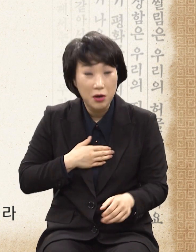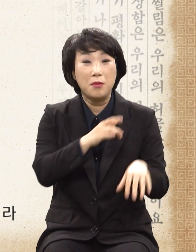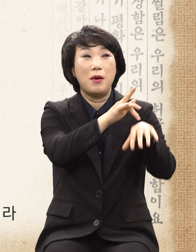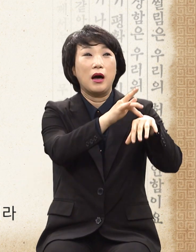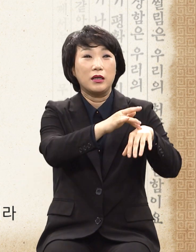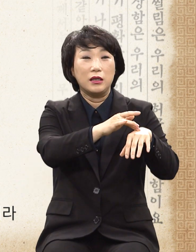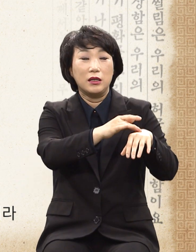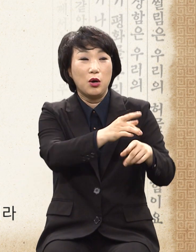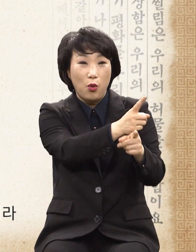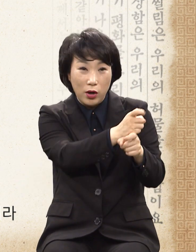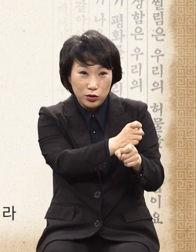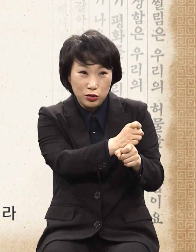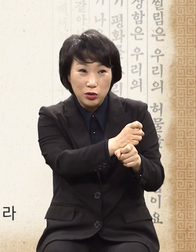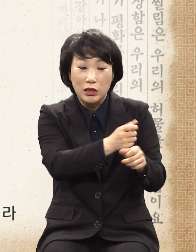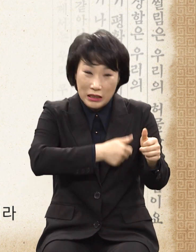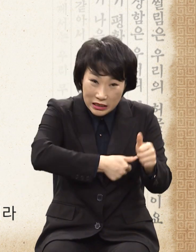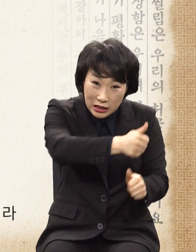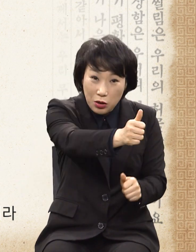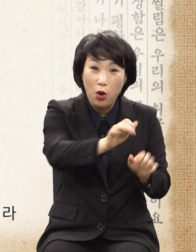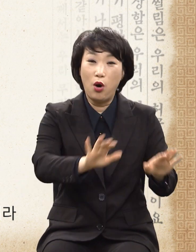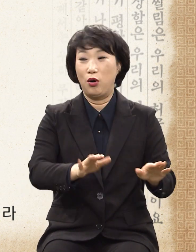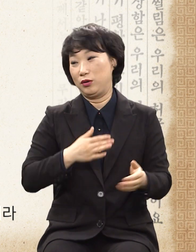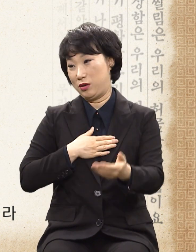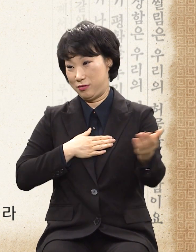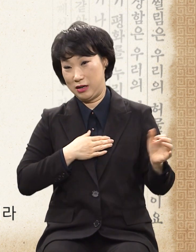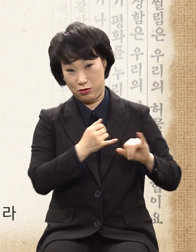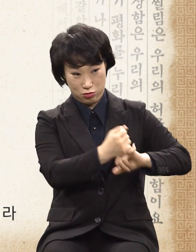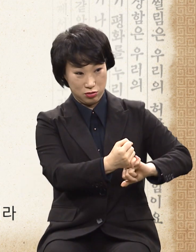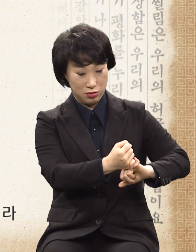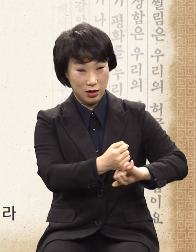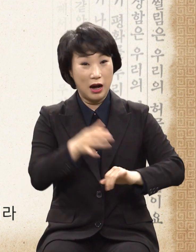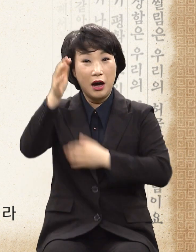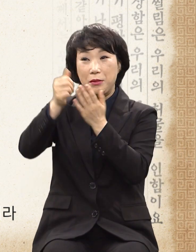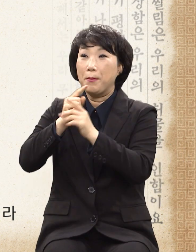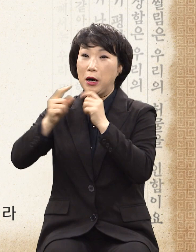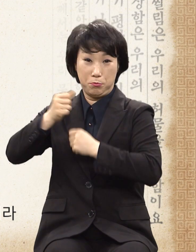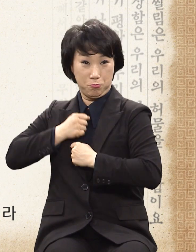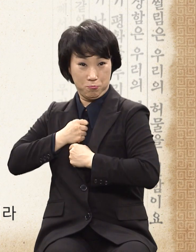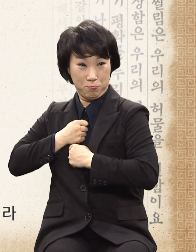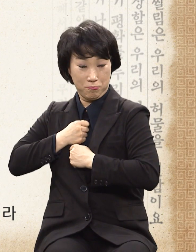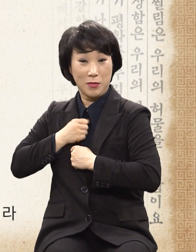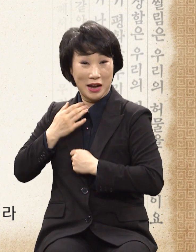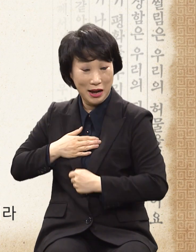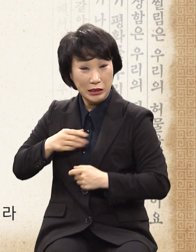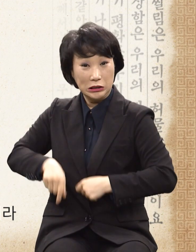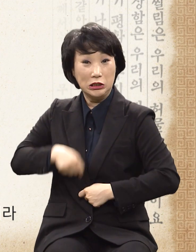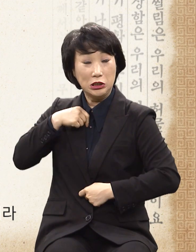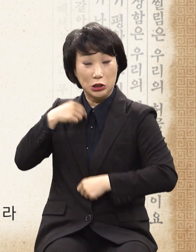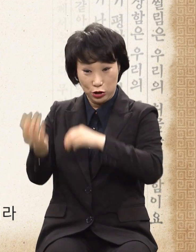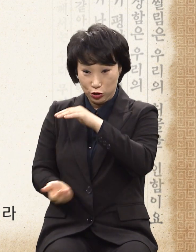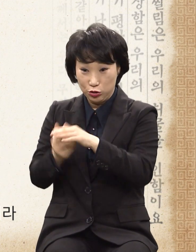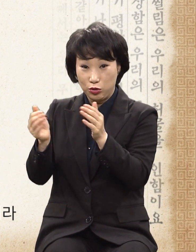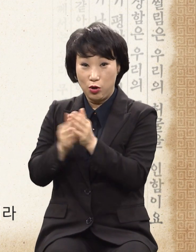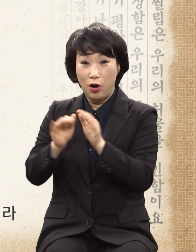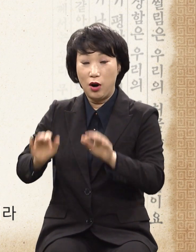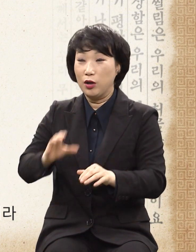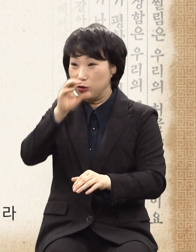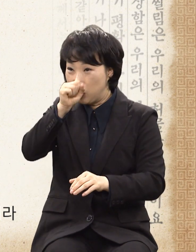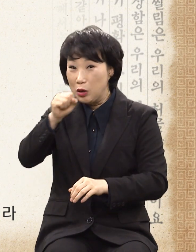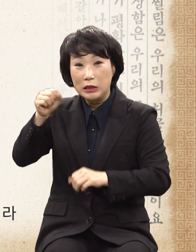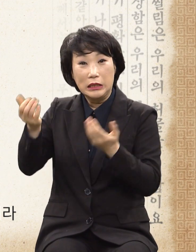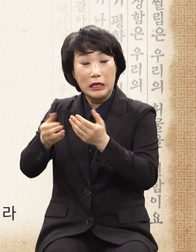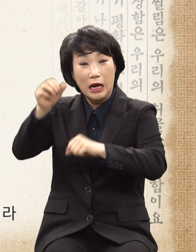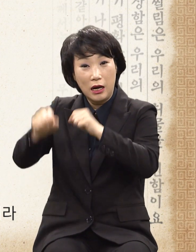마귀를 대적하고 이기고 승리하고 말씀을 지키고 의를 이루고 선을